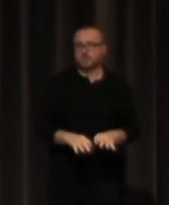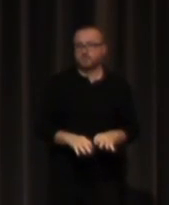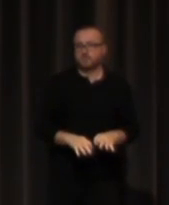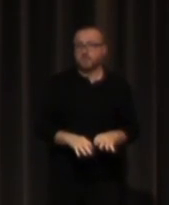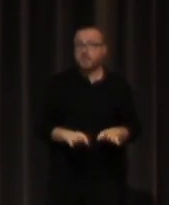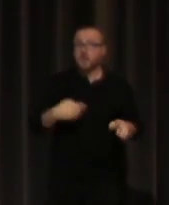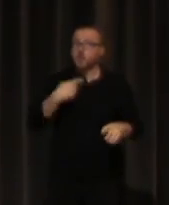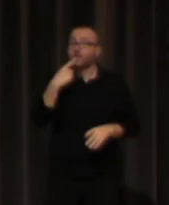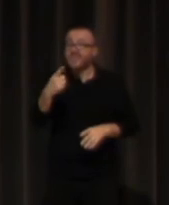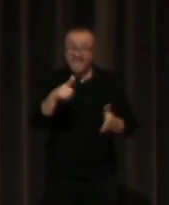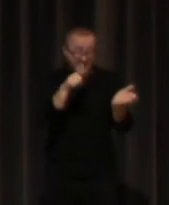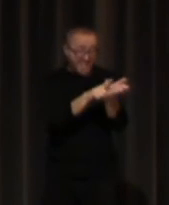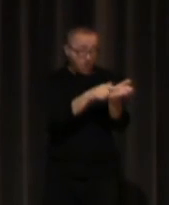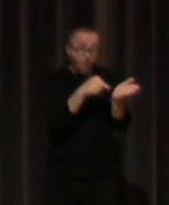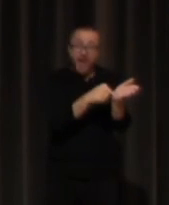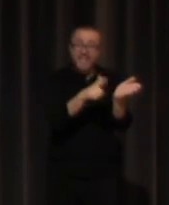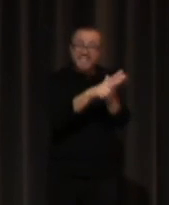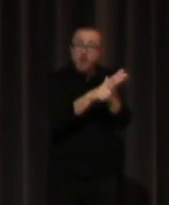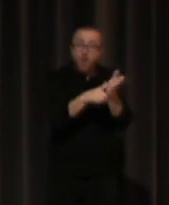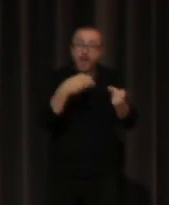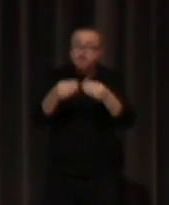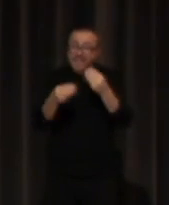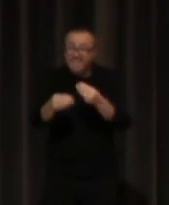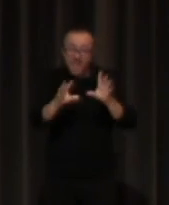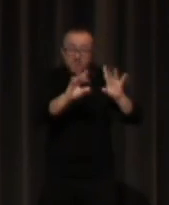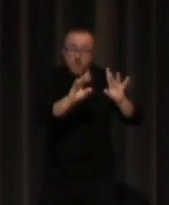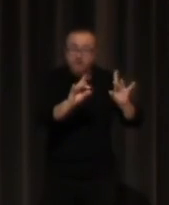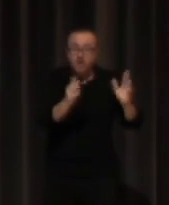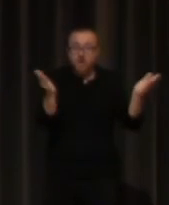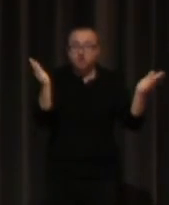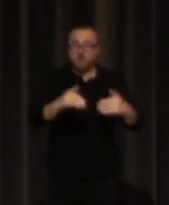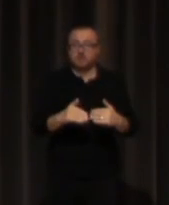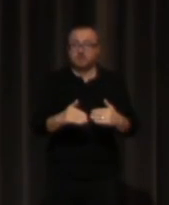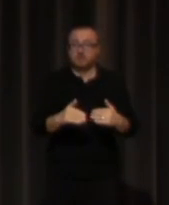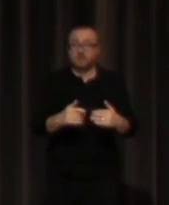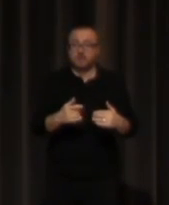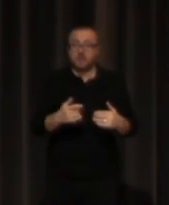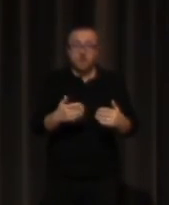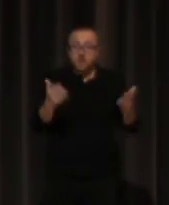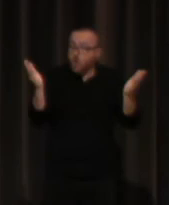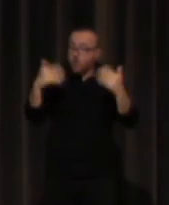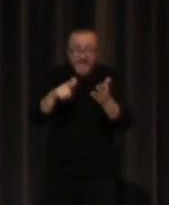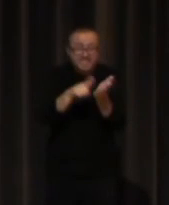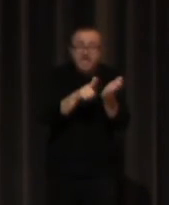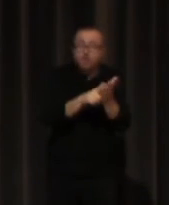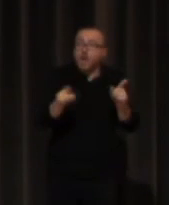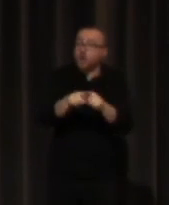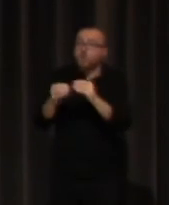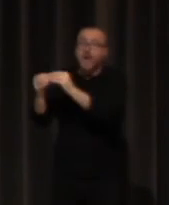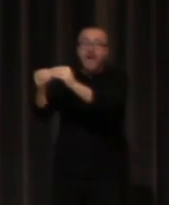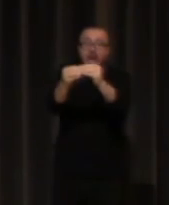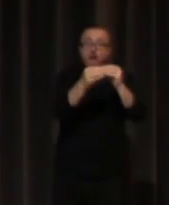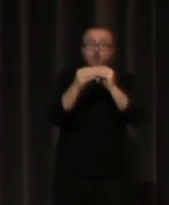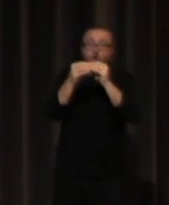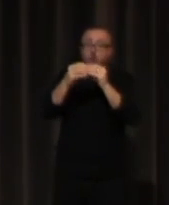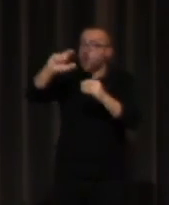és material. És una trampa creure que la llengua existeix, entre cometes, o millor dit, és una metàfora. I